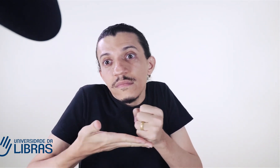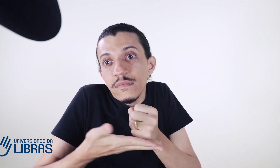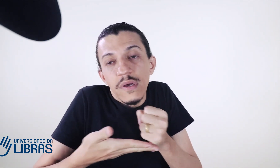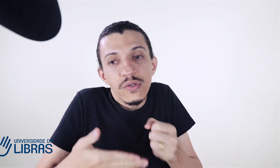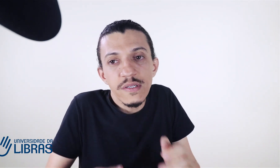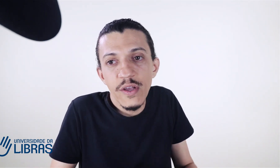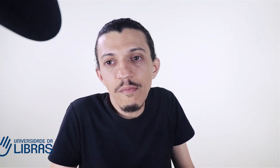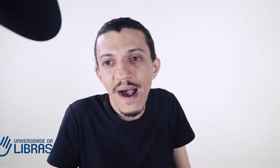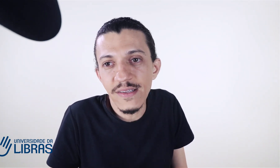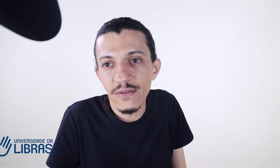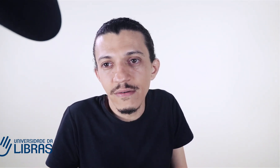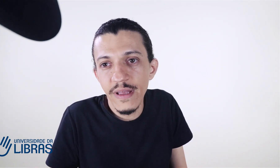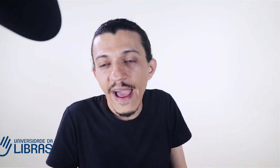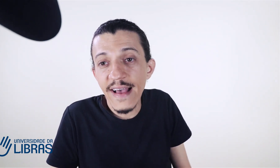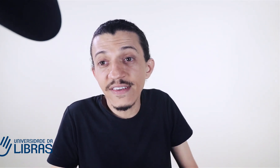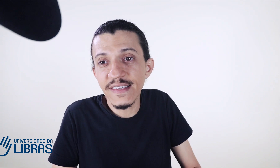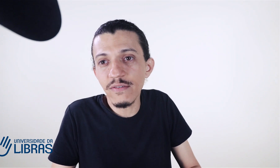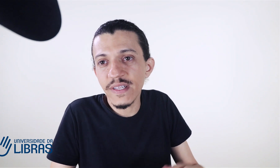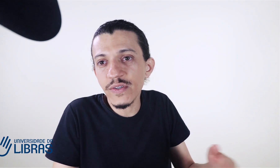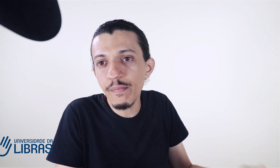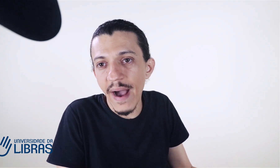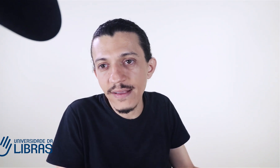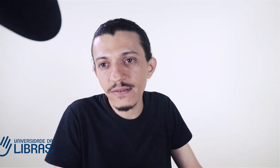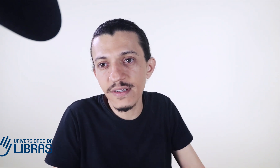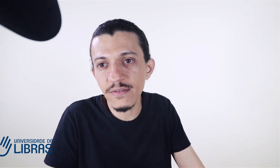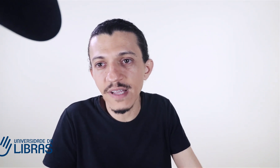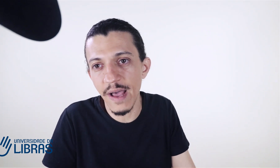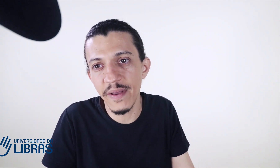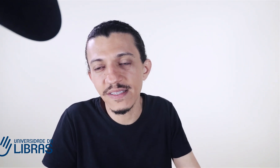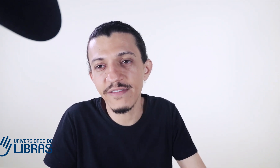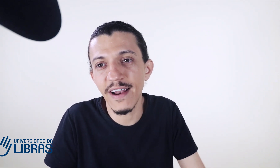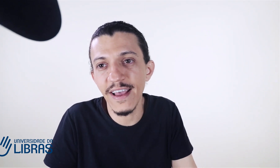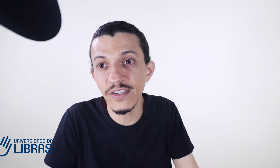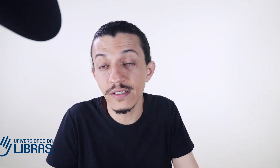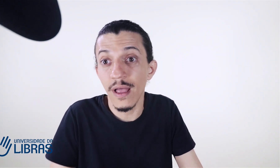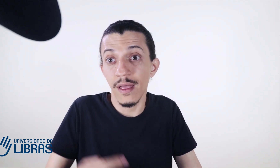eu só sei o básico. E aí, às vezes, nem o sinal de básico você não sabe. Aí você vai lá e diz: